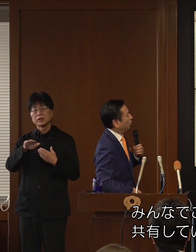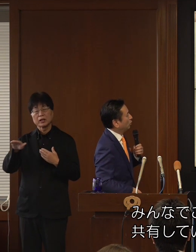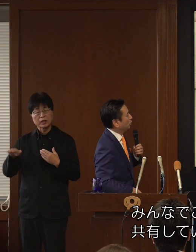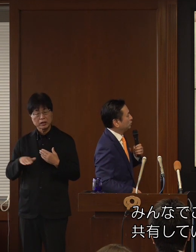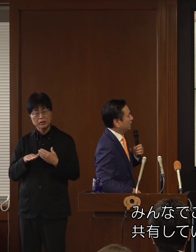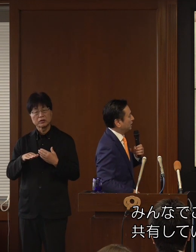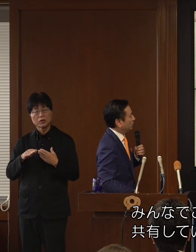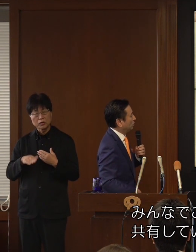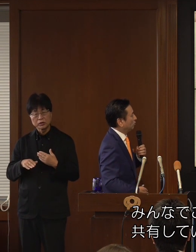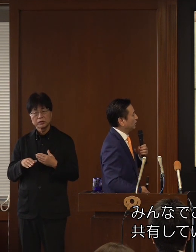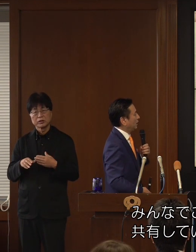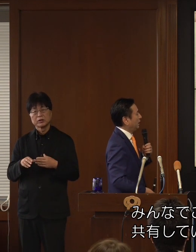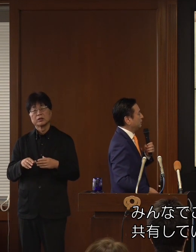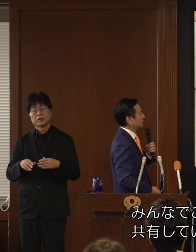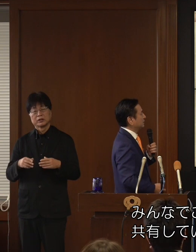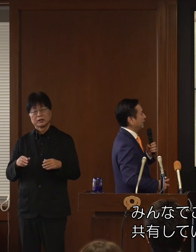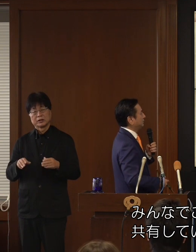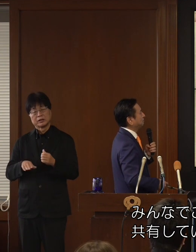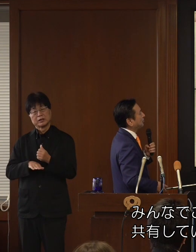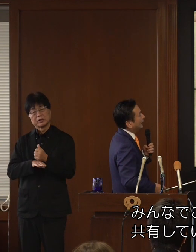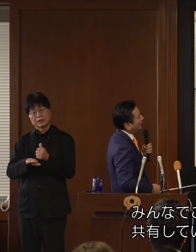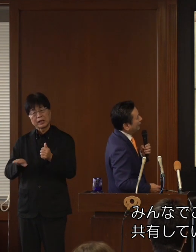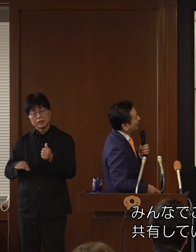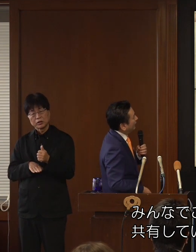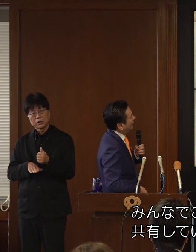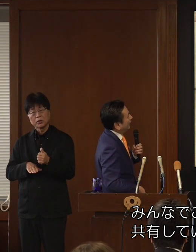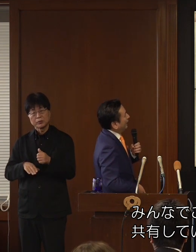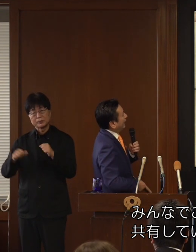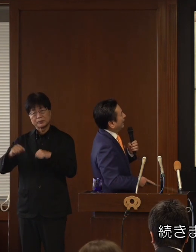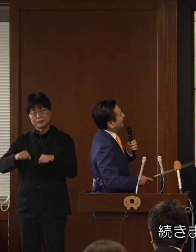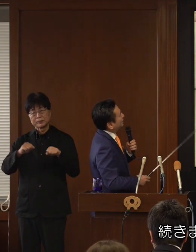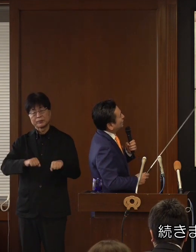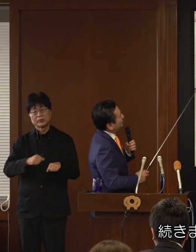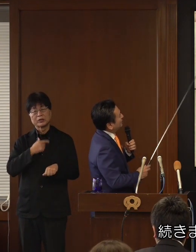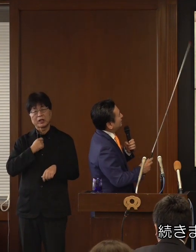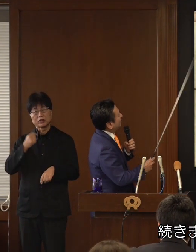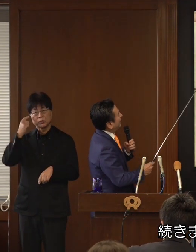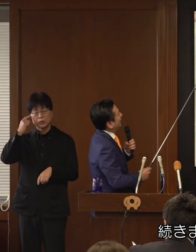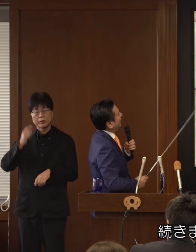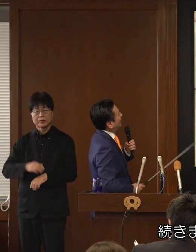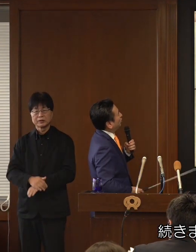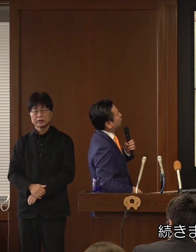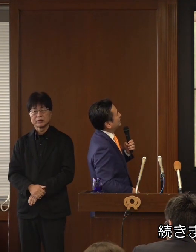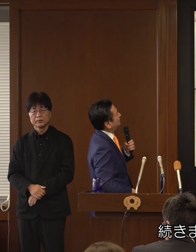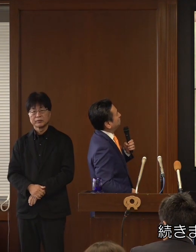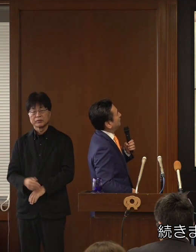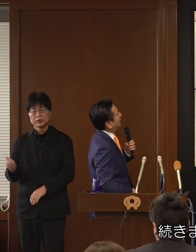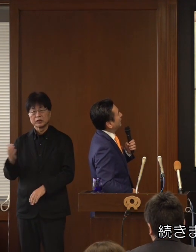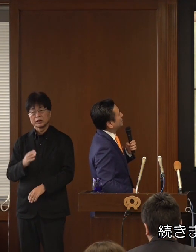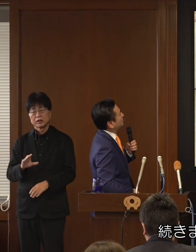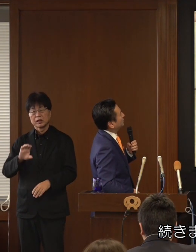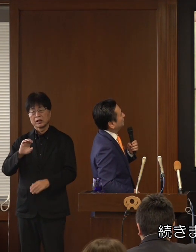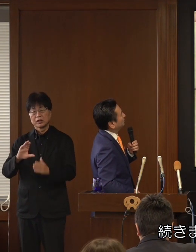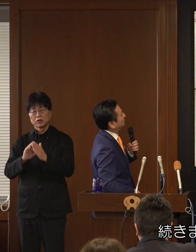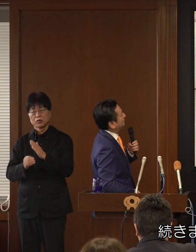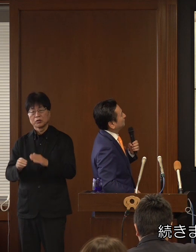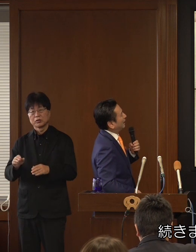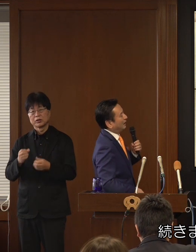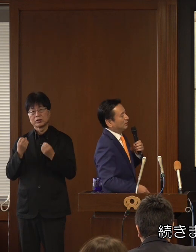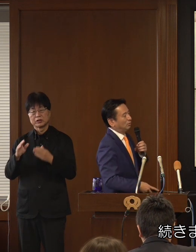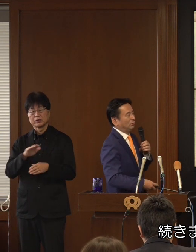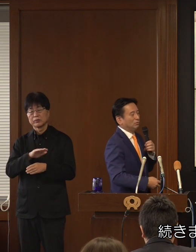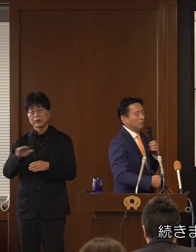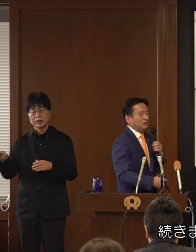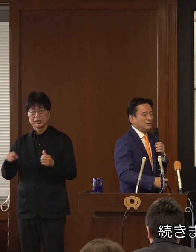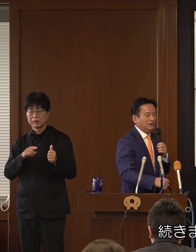境を共有していきたいと思っています。はい、で続きまして、江藤新平です。